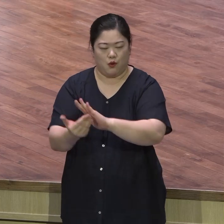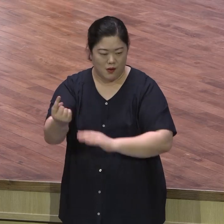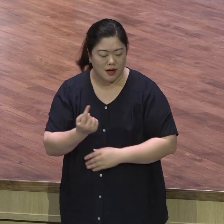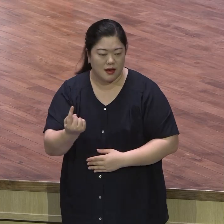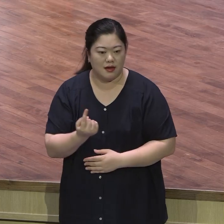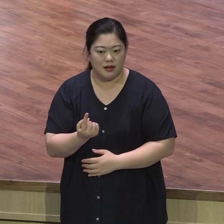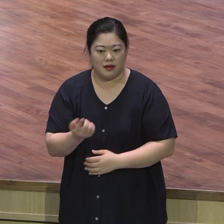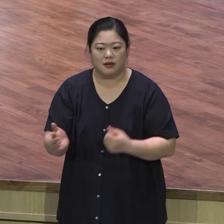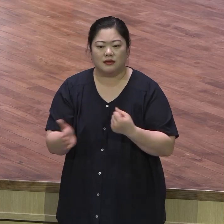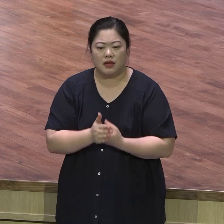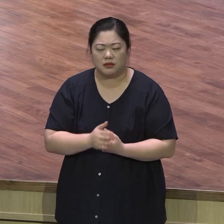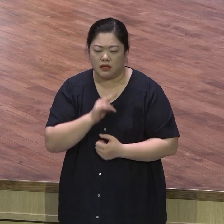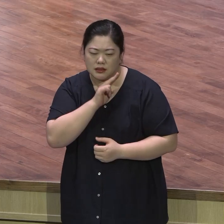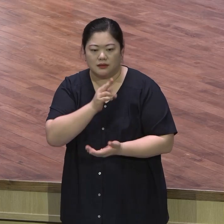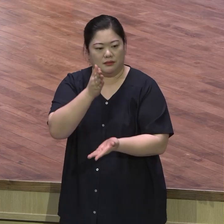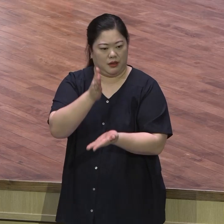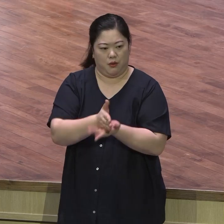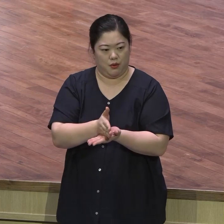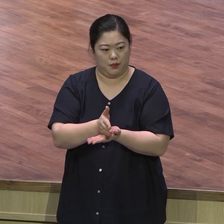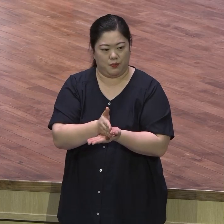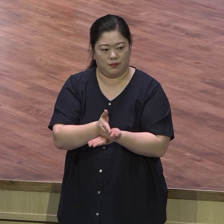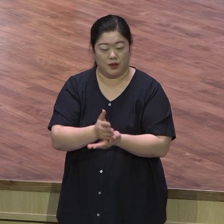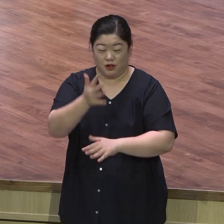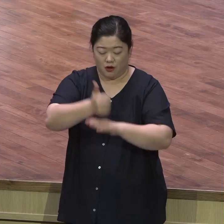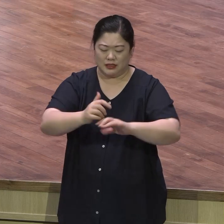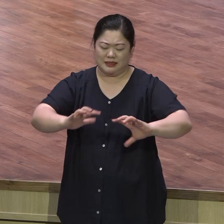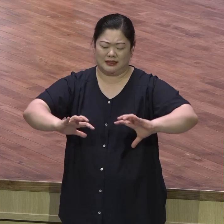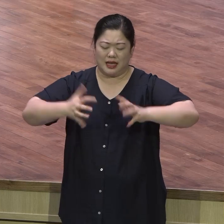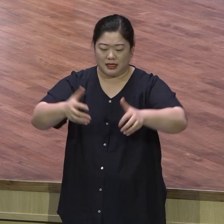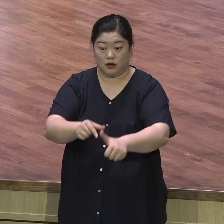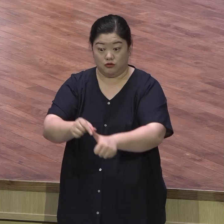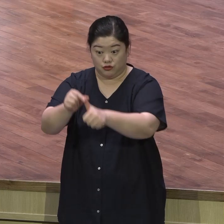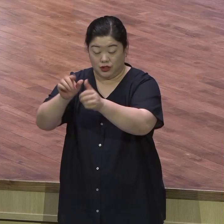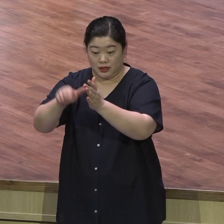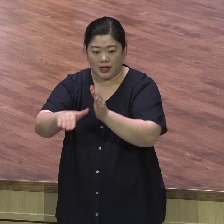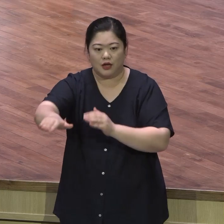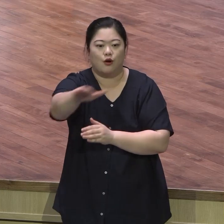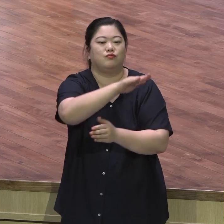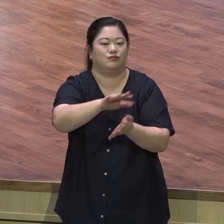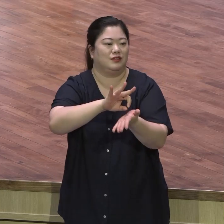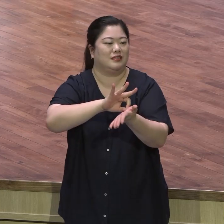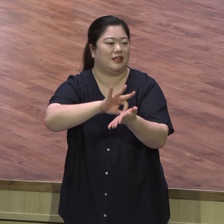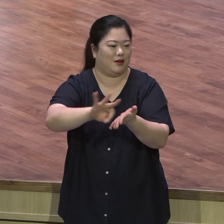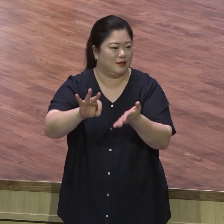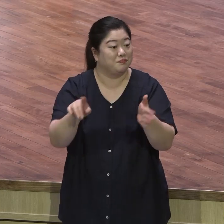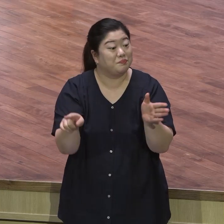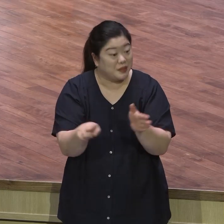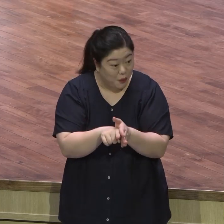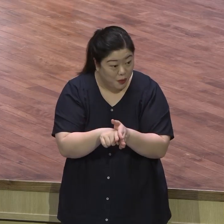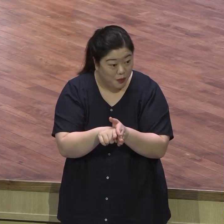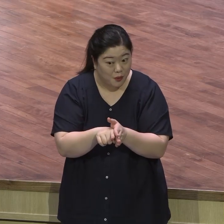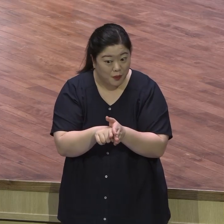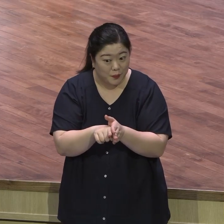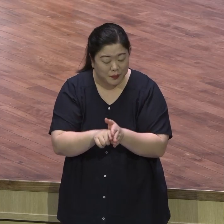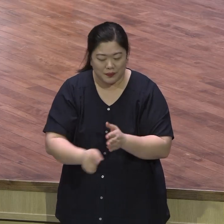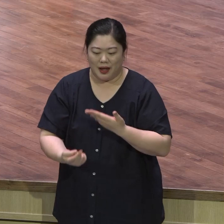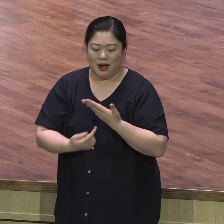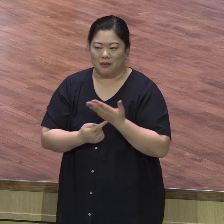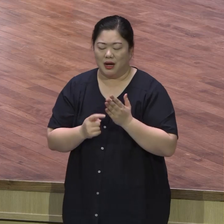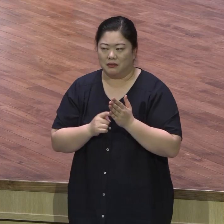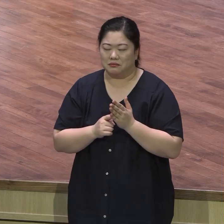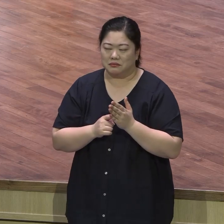끝없는 우리를 통해서 하나님은 전세계 살리는 주역으로 서실 줄 믿고 오늘 또 마음 가슴 확 열고